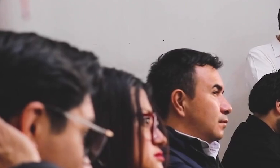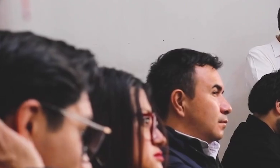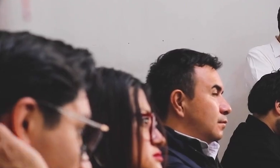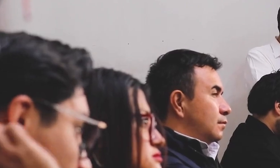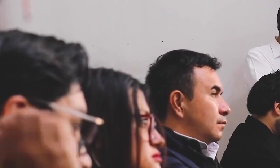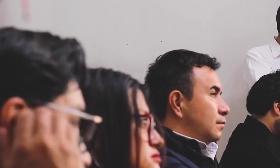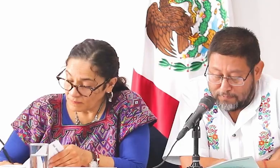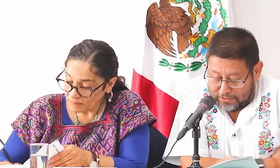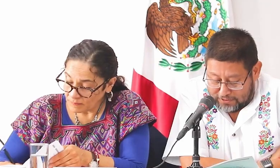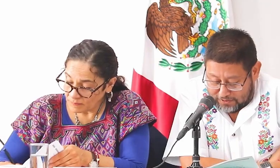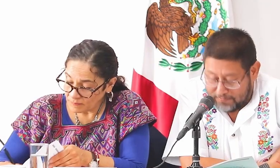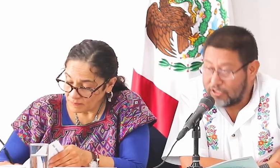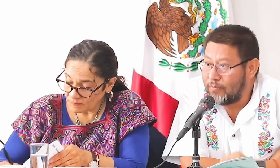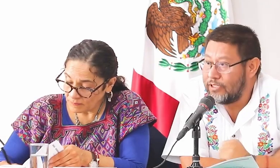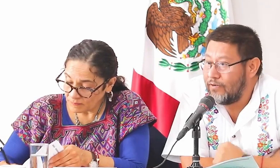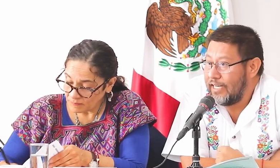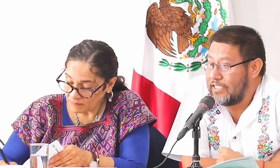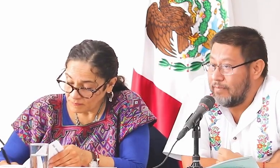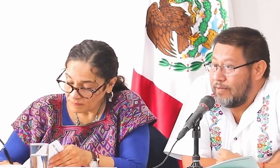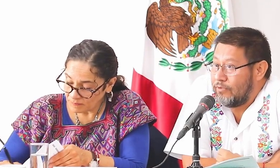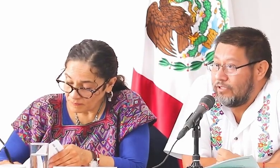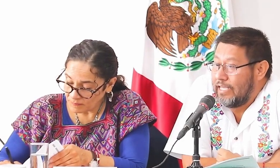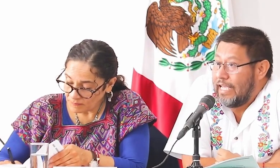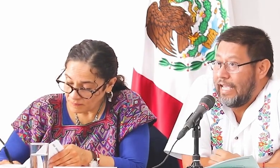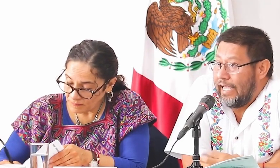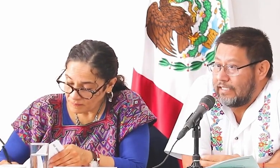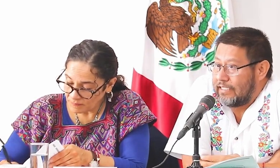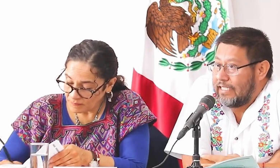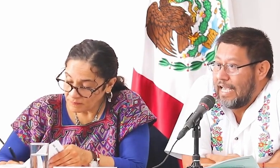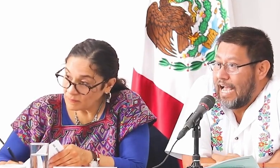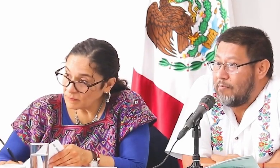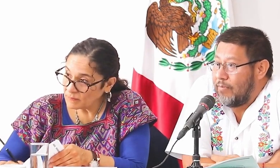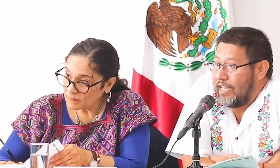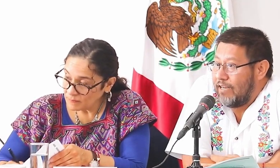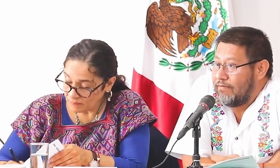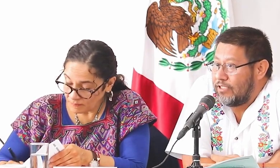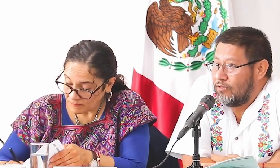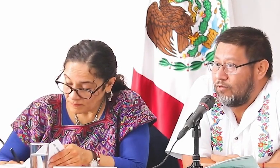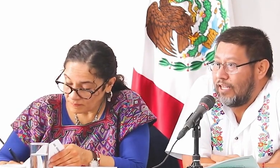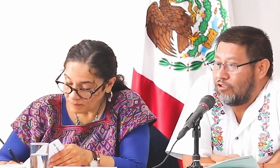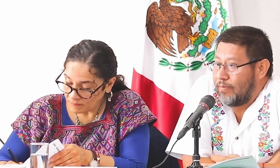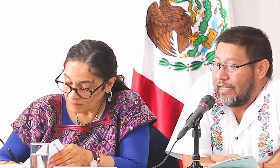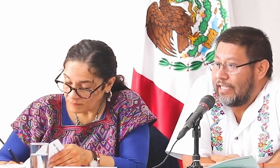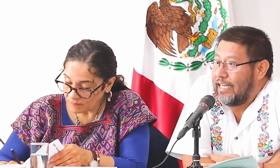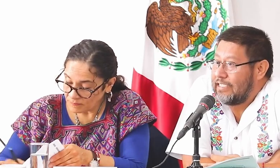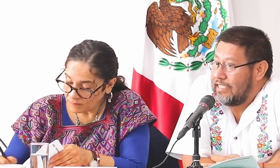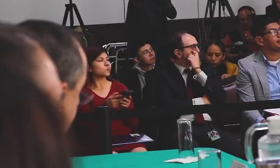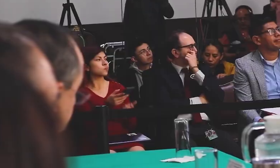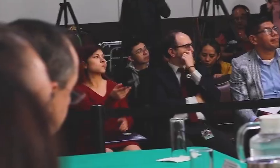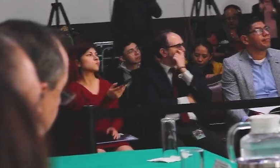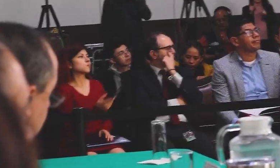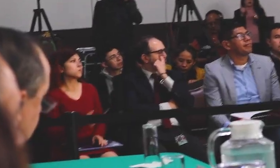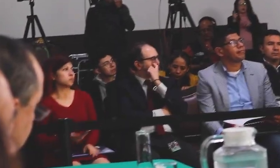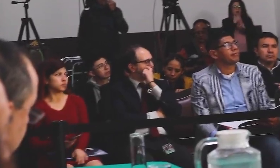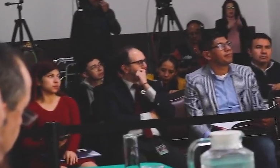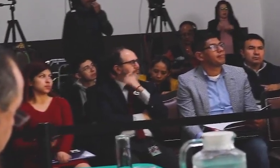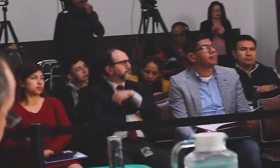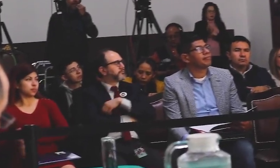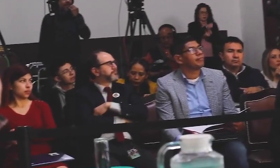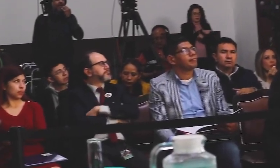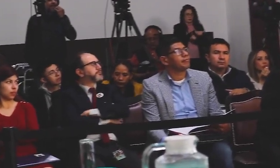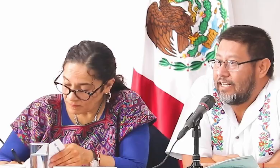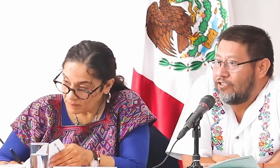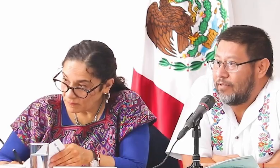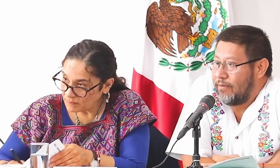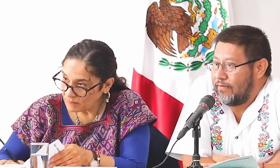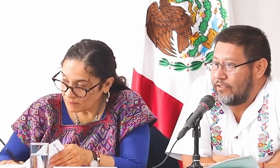el presupuesto o el proyecto de presupuesto que les enviamos es ampliar la infraestructura de los planteles y sedes,